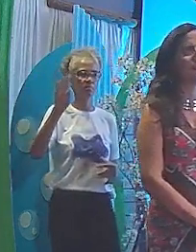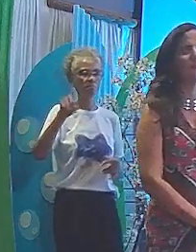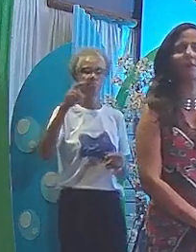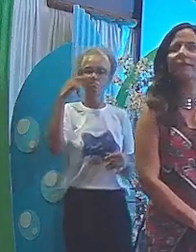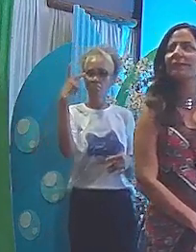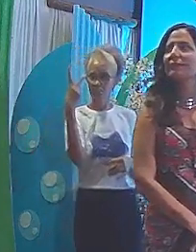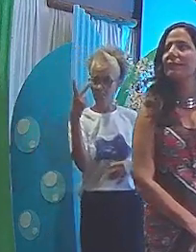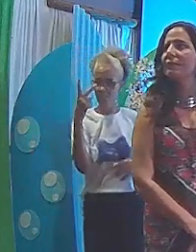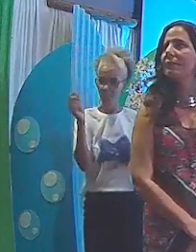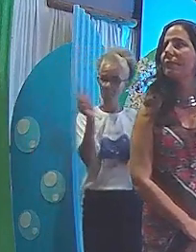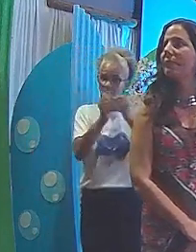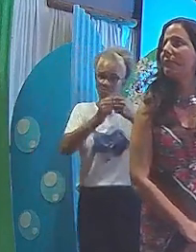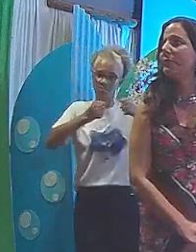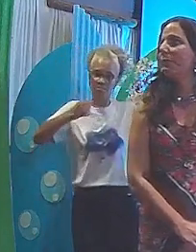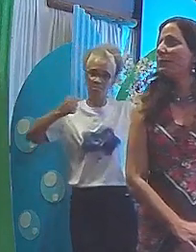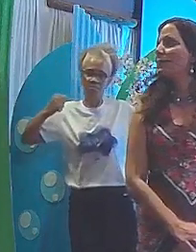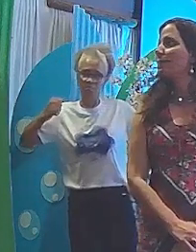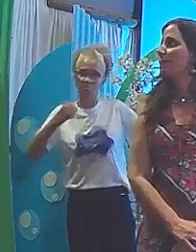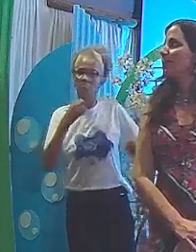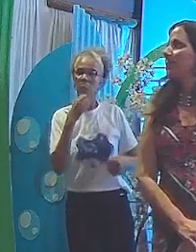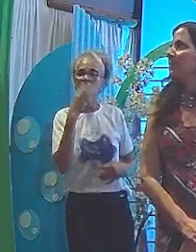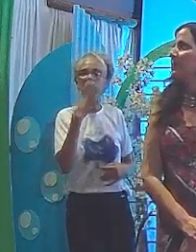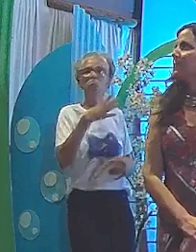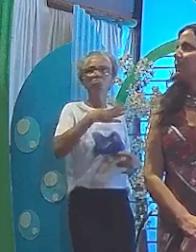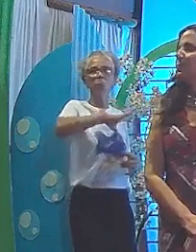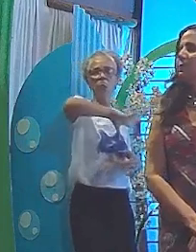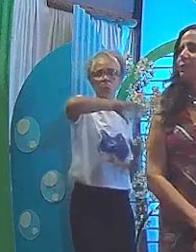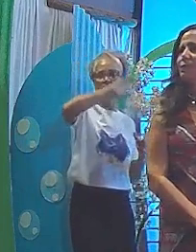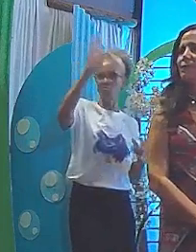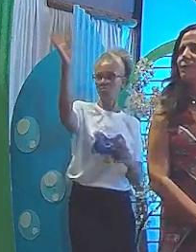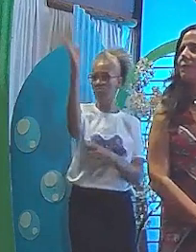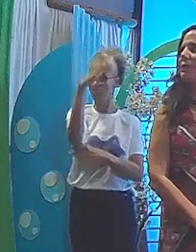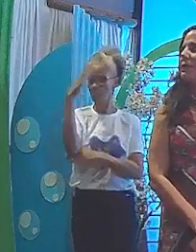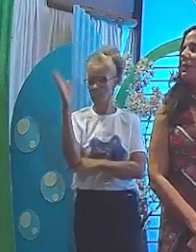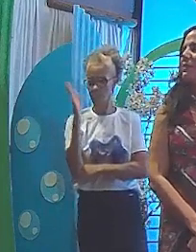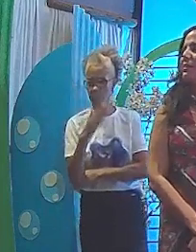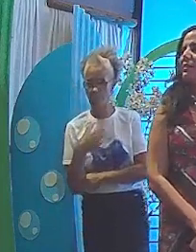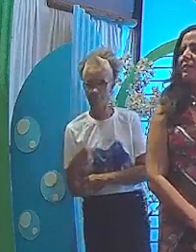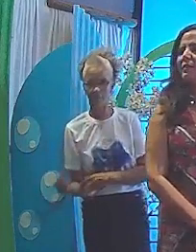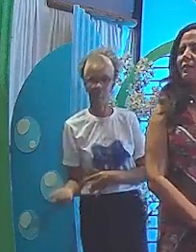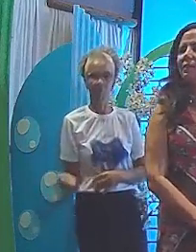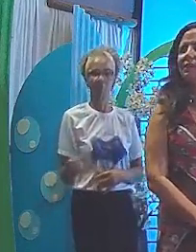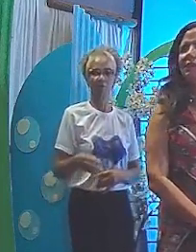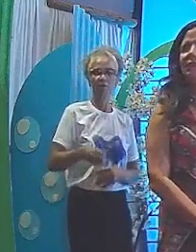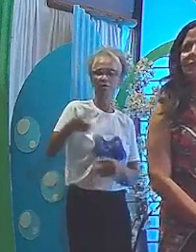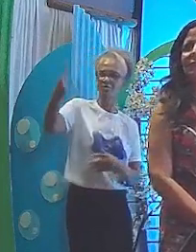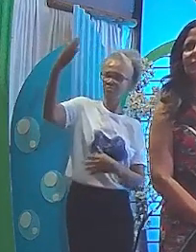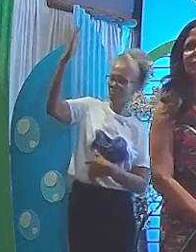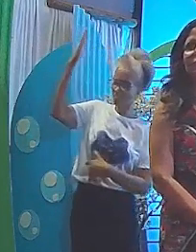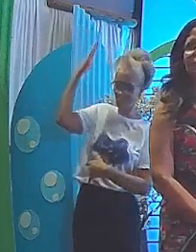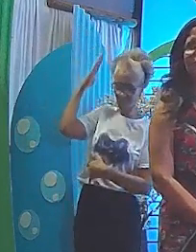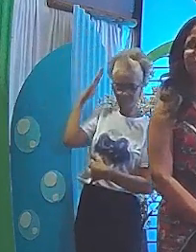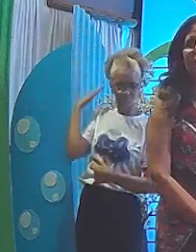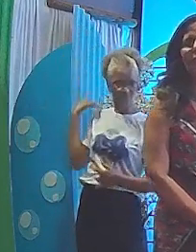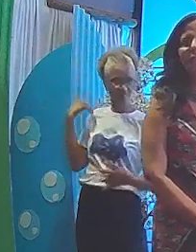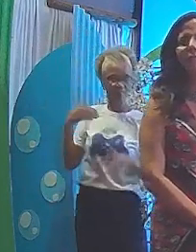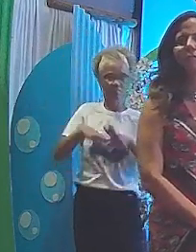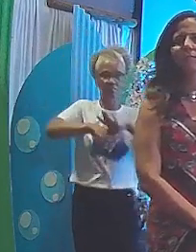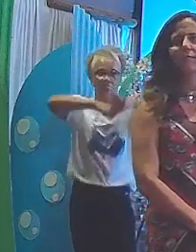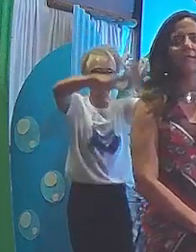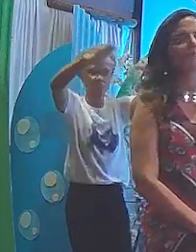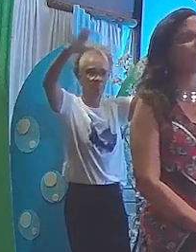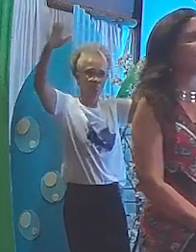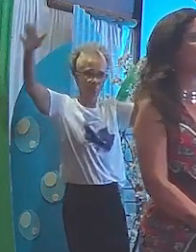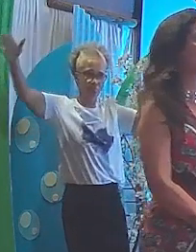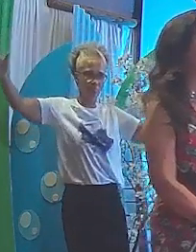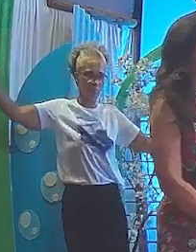maior distribuidora de gás natural do país. Atualmente estamos com o projeto de gás Sudoeste, fazendo a ampliação da nossa rede